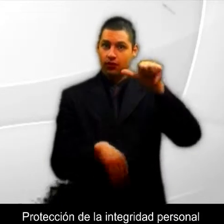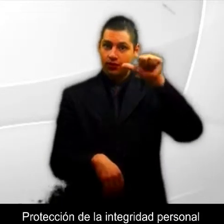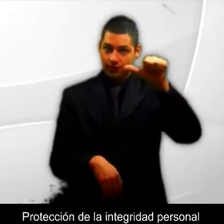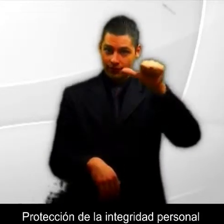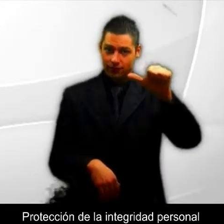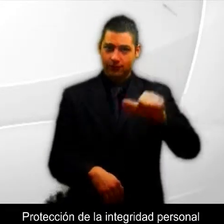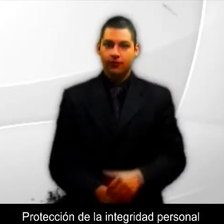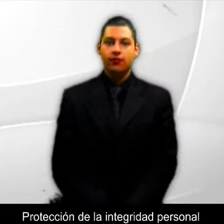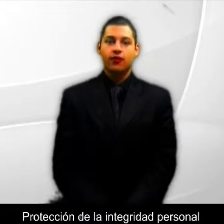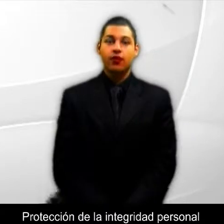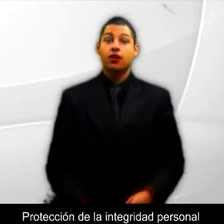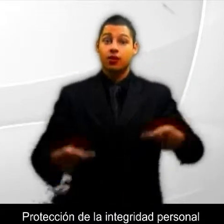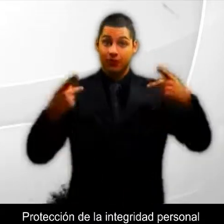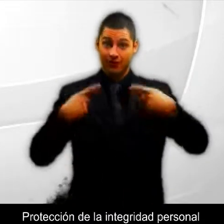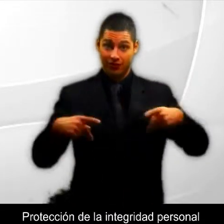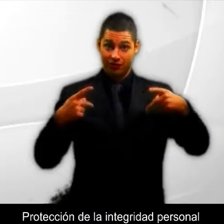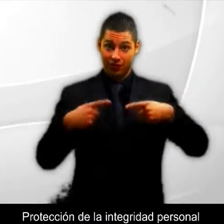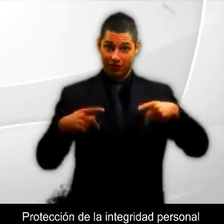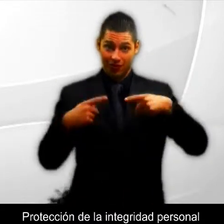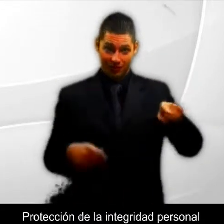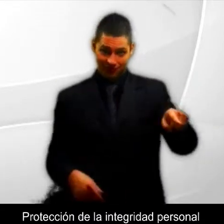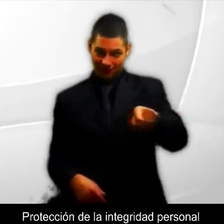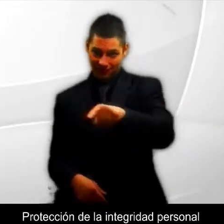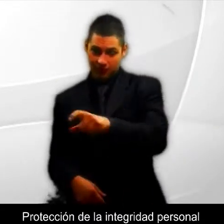Artículo 17. Protección de la integridad personal.